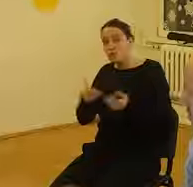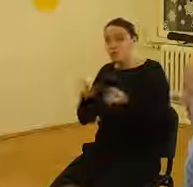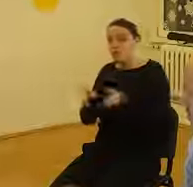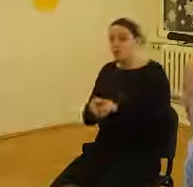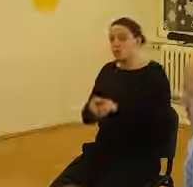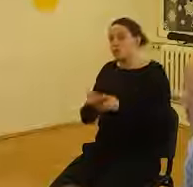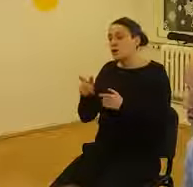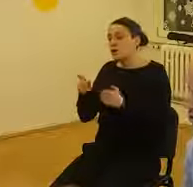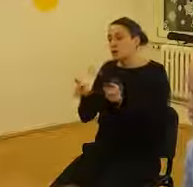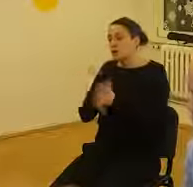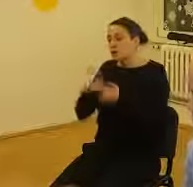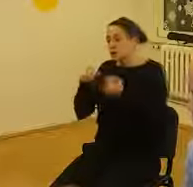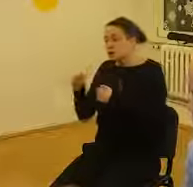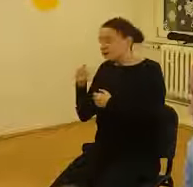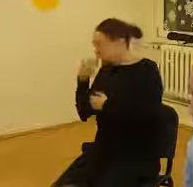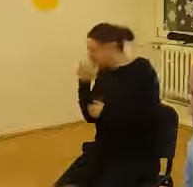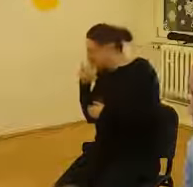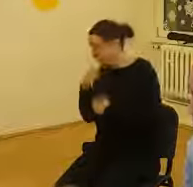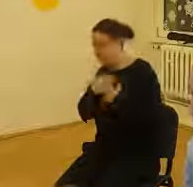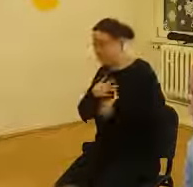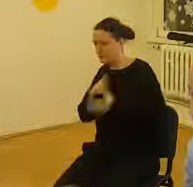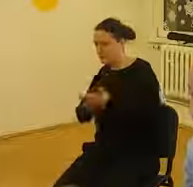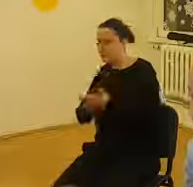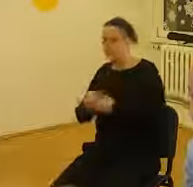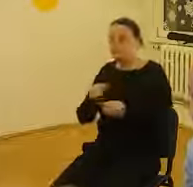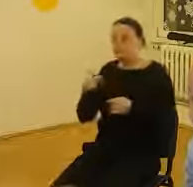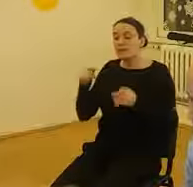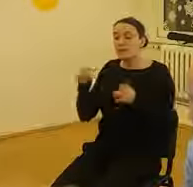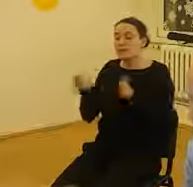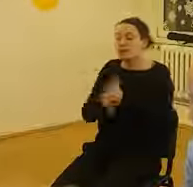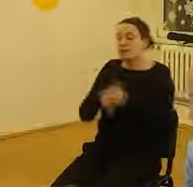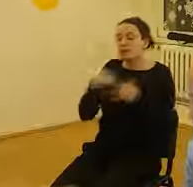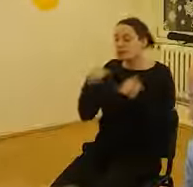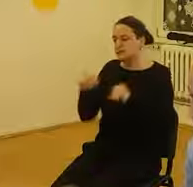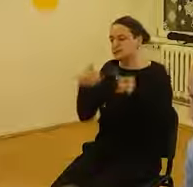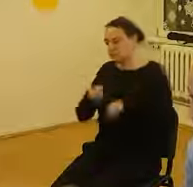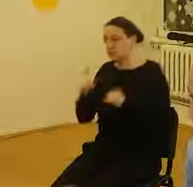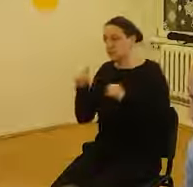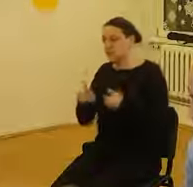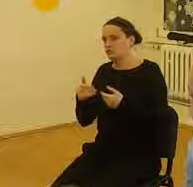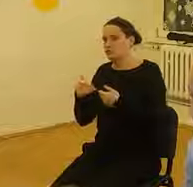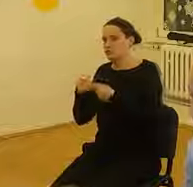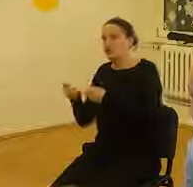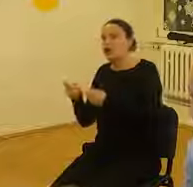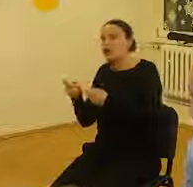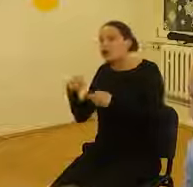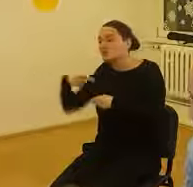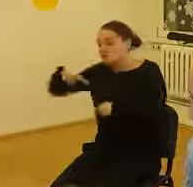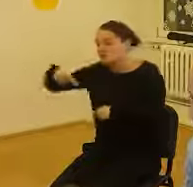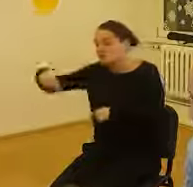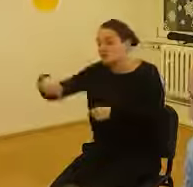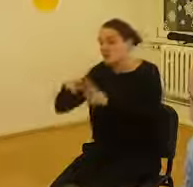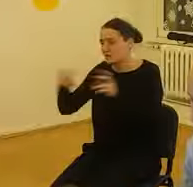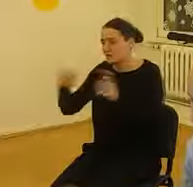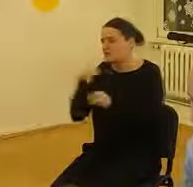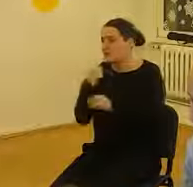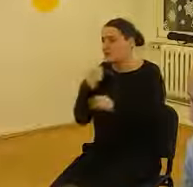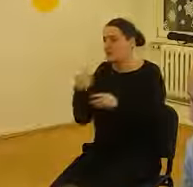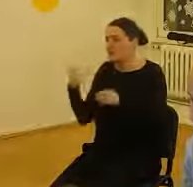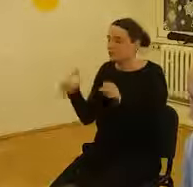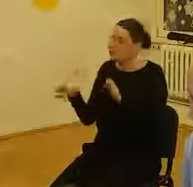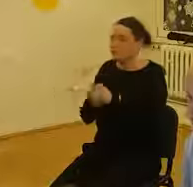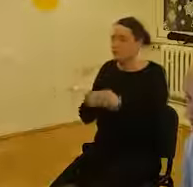dla kogoś i komuś to przekazać, żeby to zrobić. Czasu jest niewiele, bo to do 22 lutego trzeba dostarczyć do Urzędu